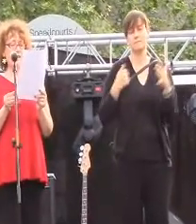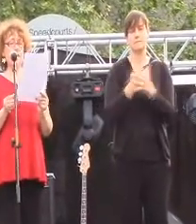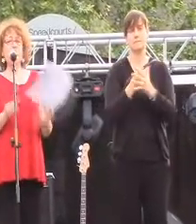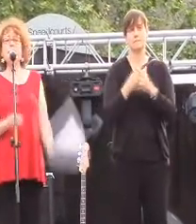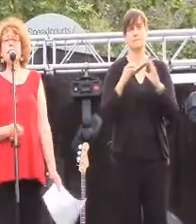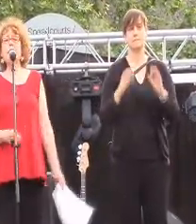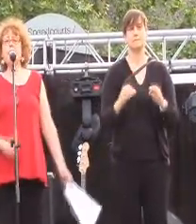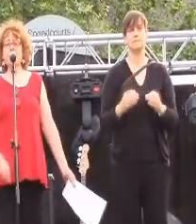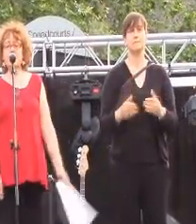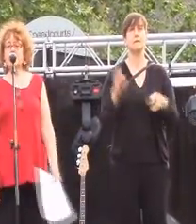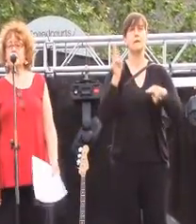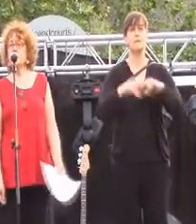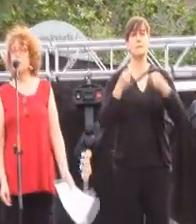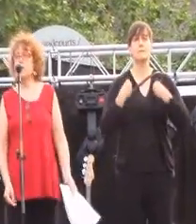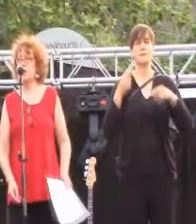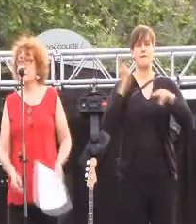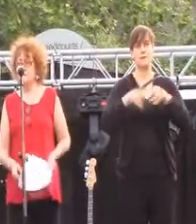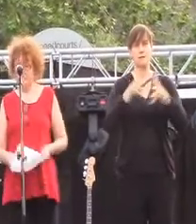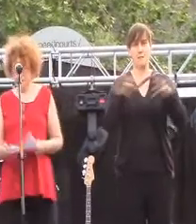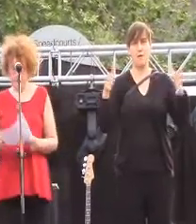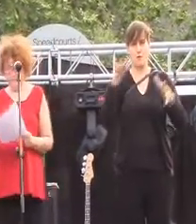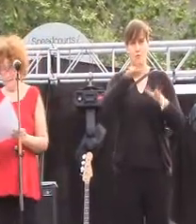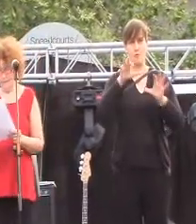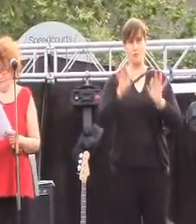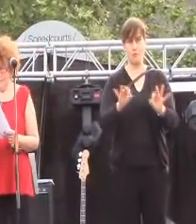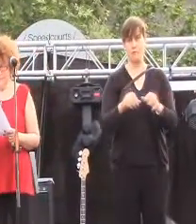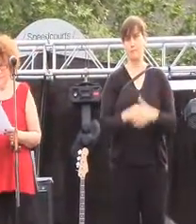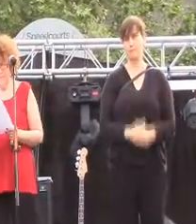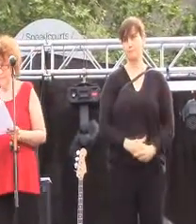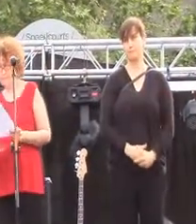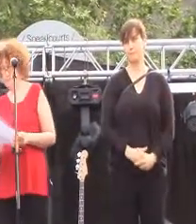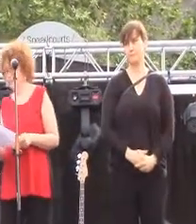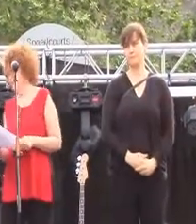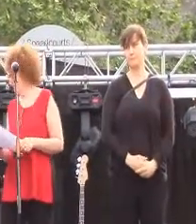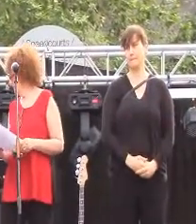fons. Visca la Festa Major del Coll!